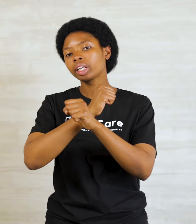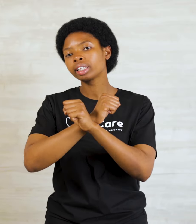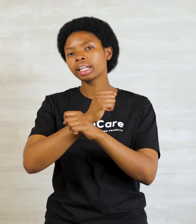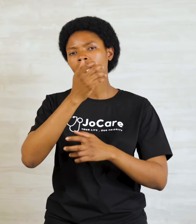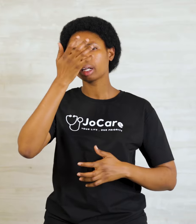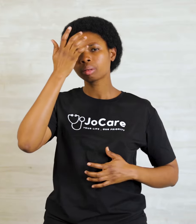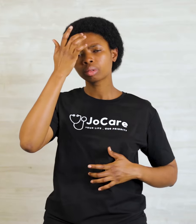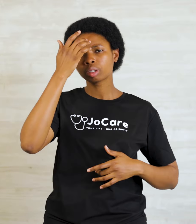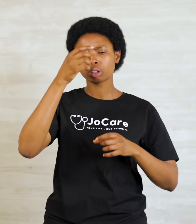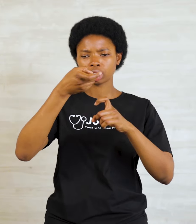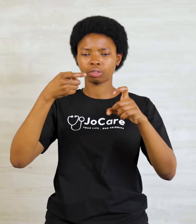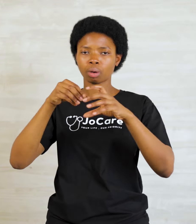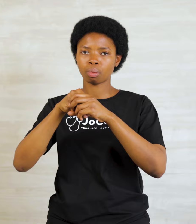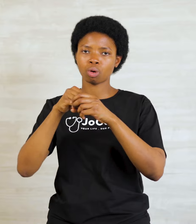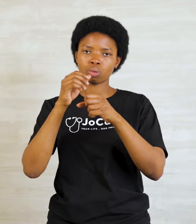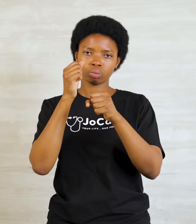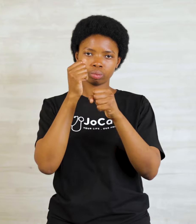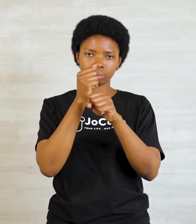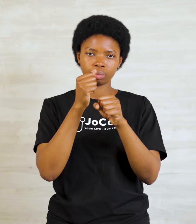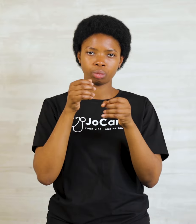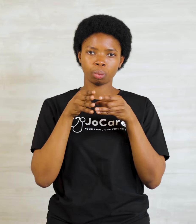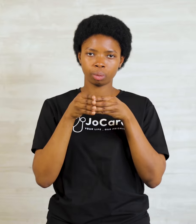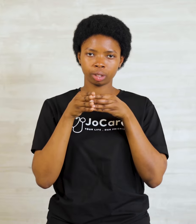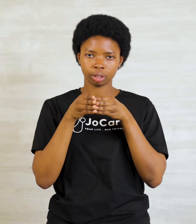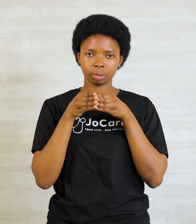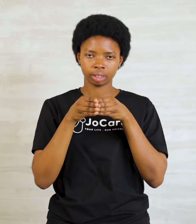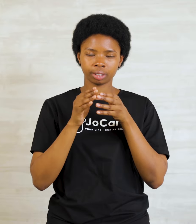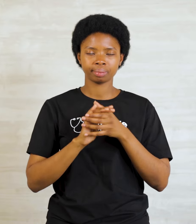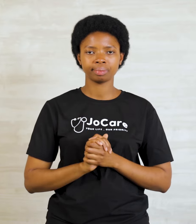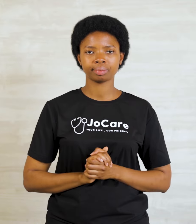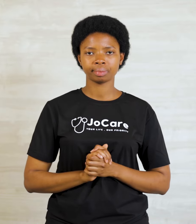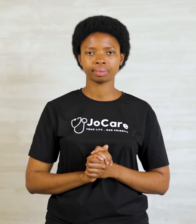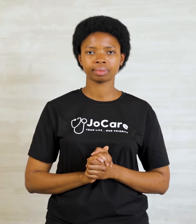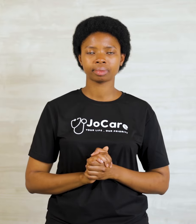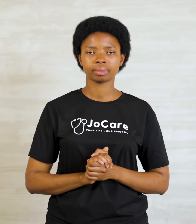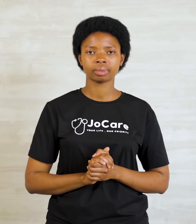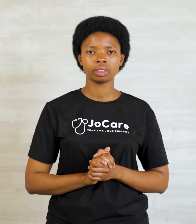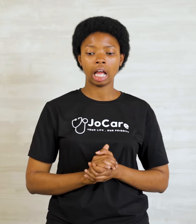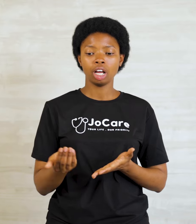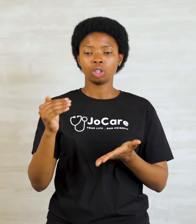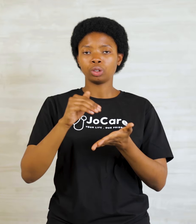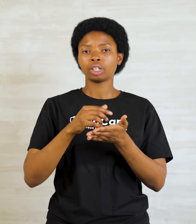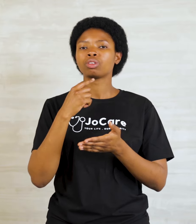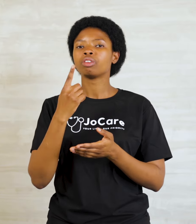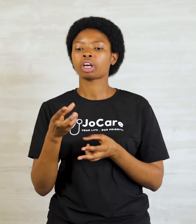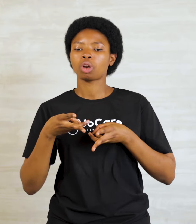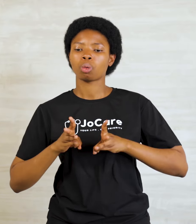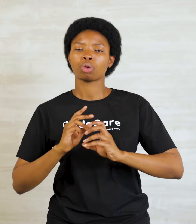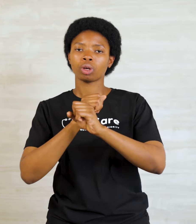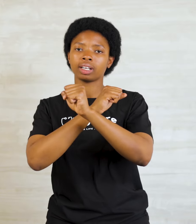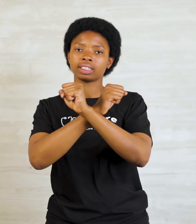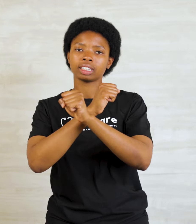mpuzabitsina niyo mpamvu bagomba kumenya n'izo ndwara turagaruka n'undi kuri ya makuru yazirinda